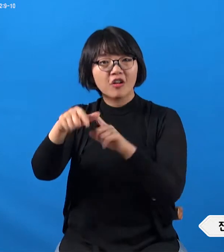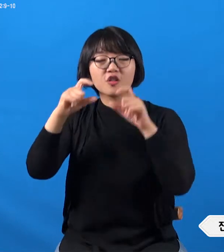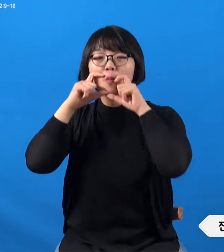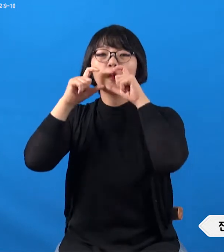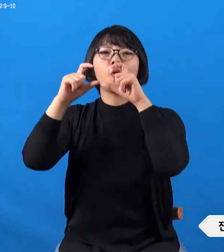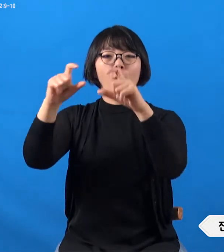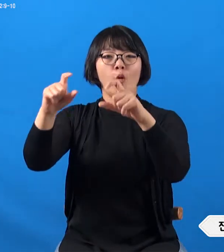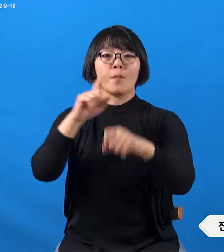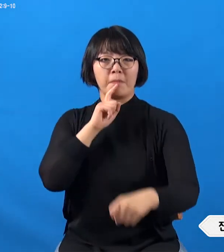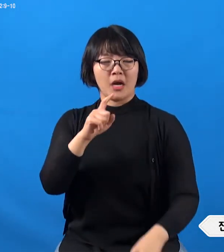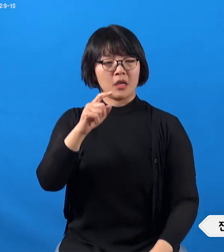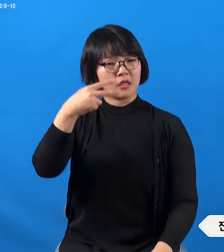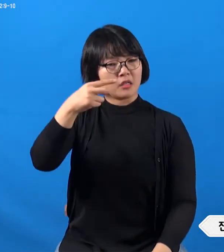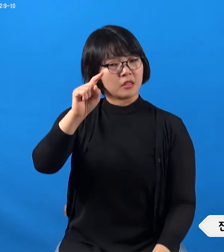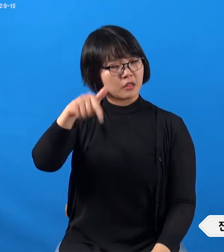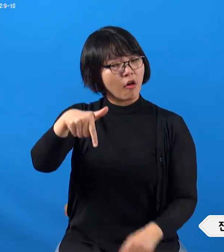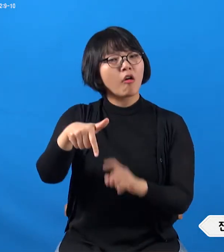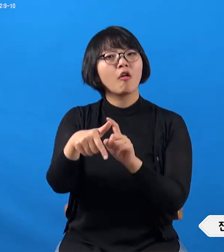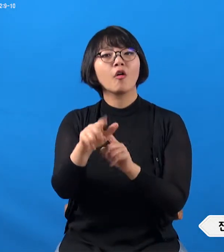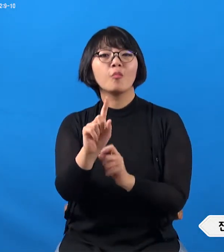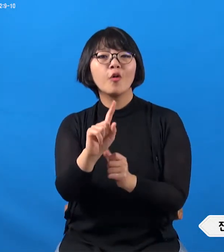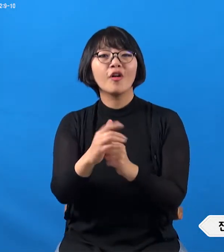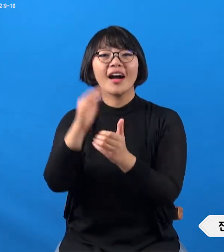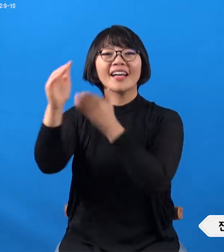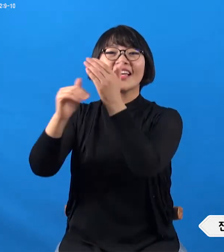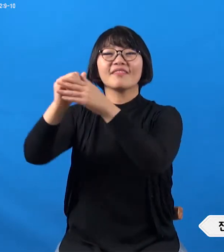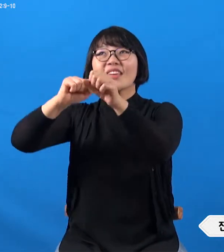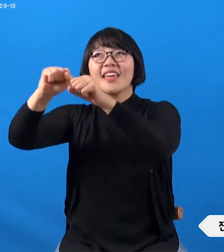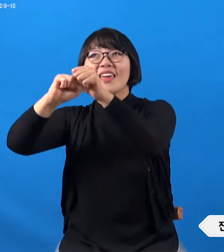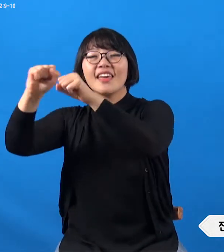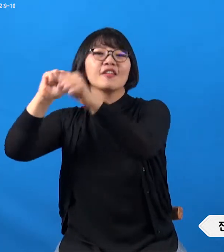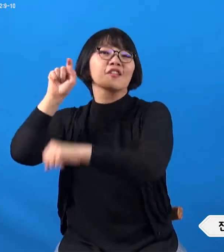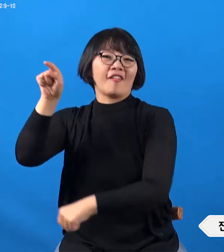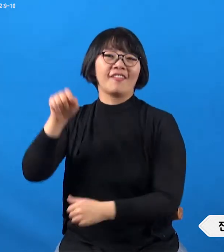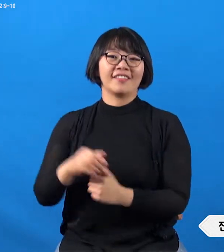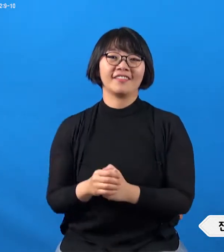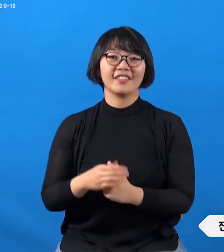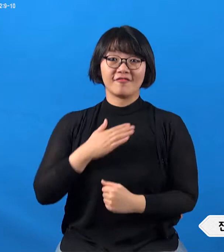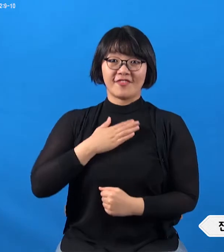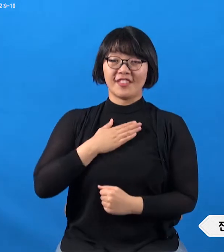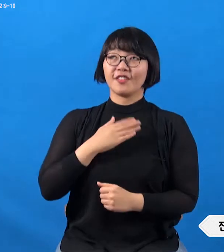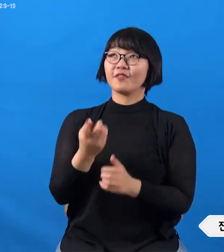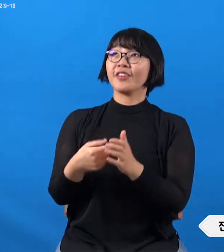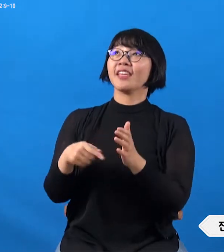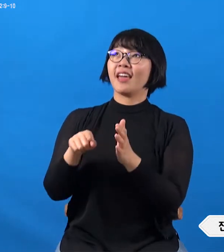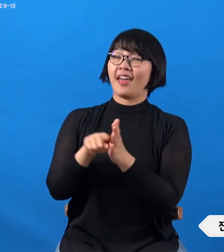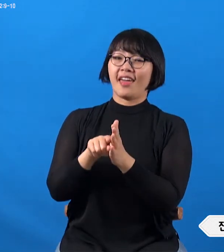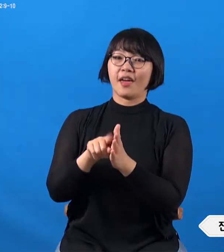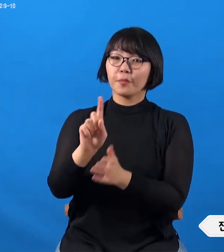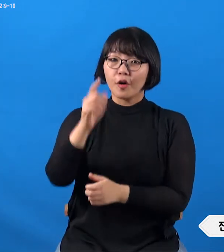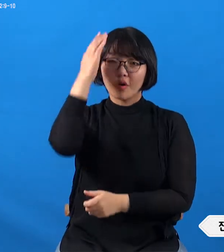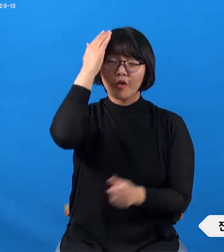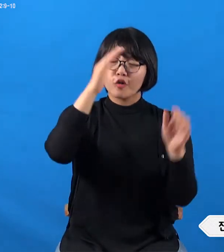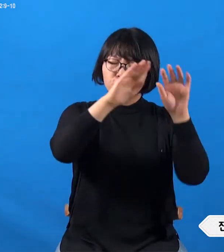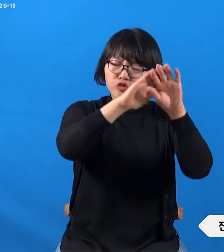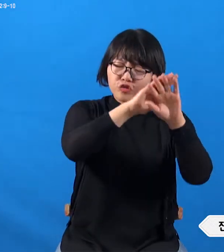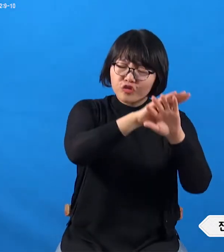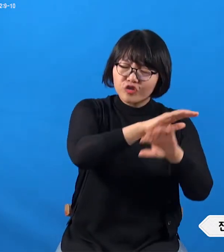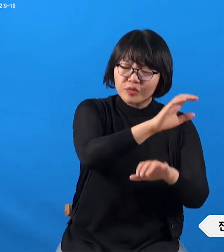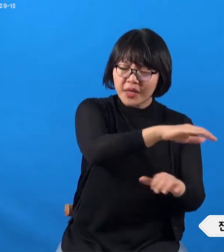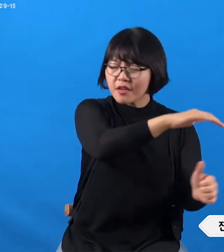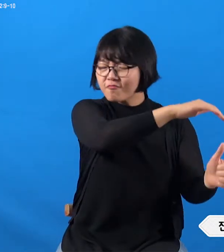아름다운 덕이 뭡니까? 주님이 하신 것을 말씀합니다. 우리로 하여금 그렇게 어둠 가운데